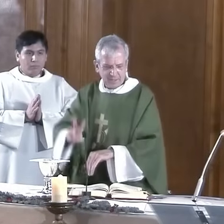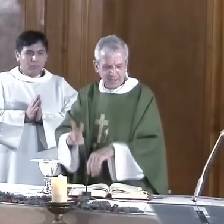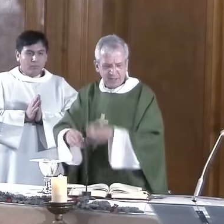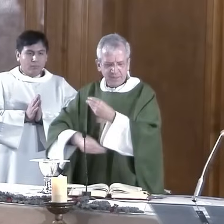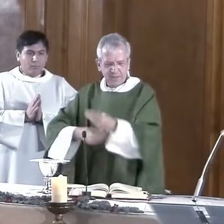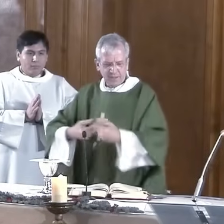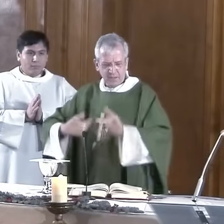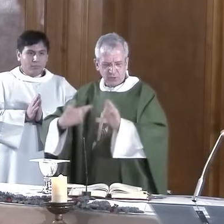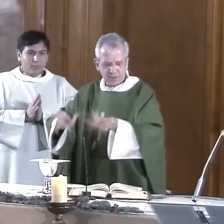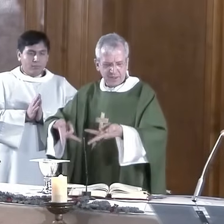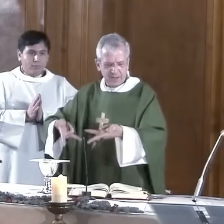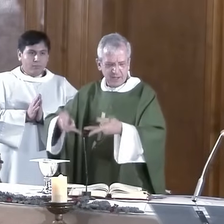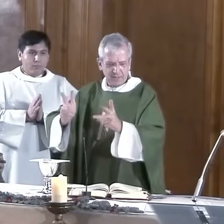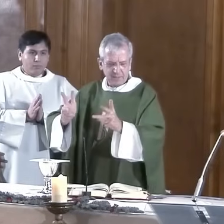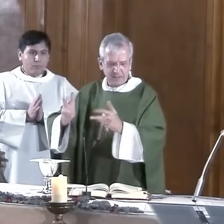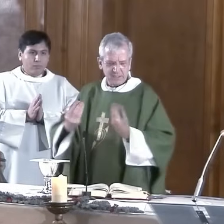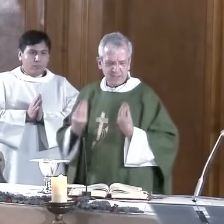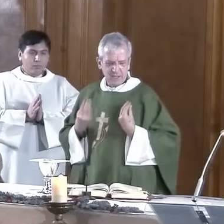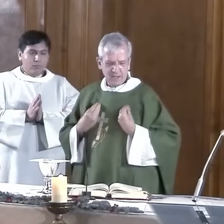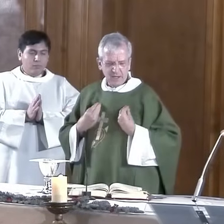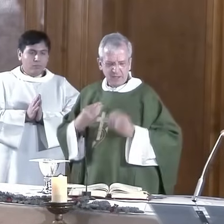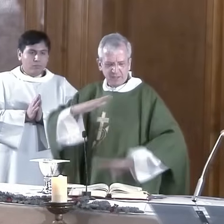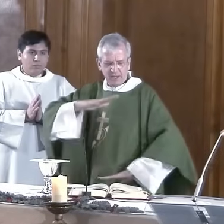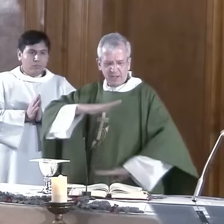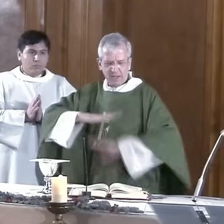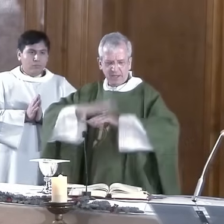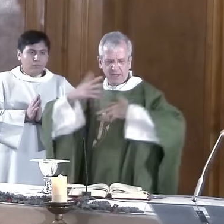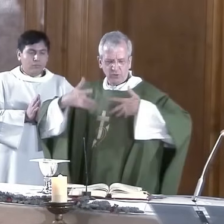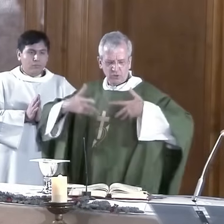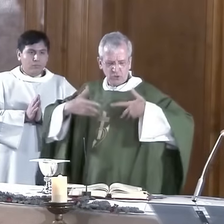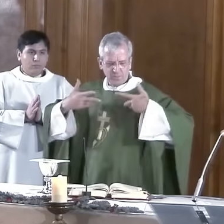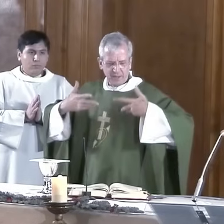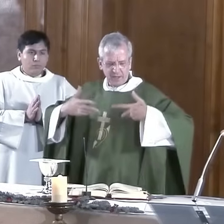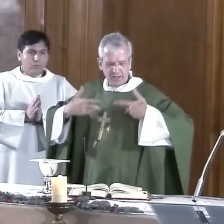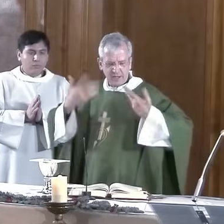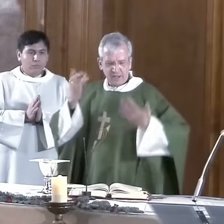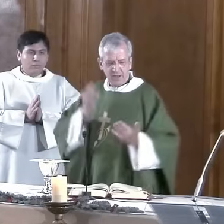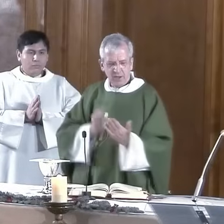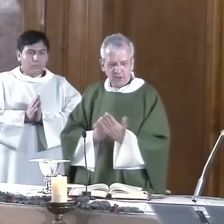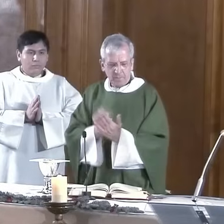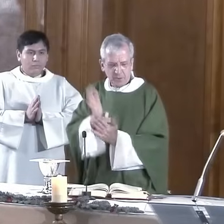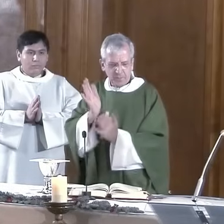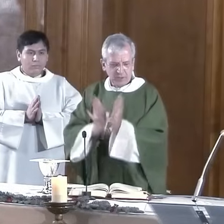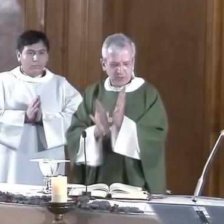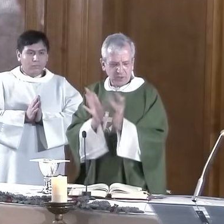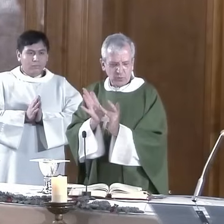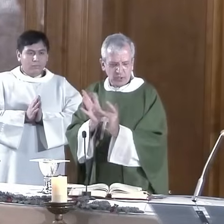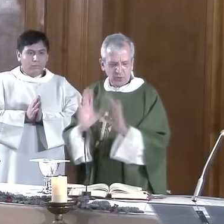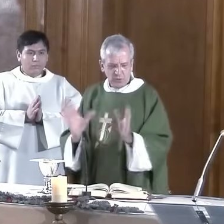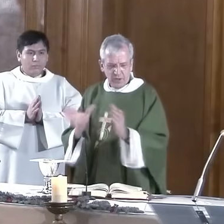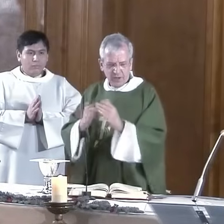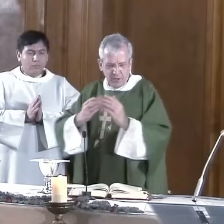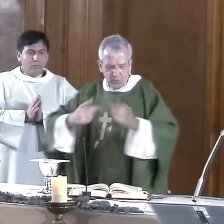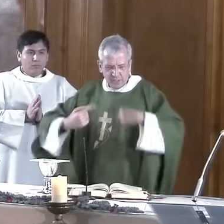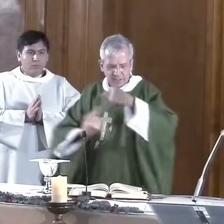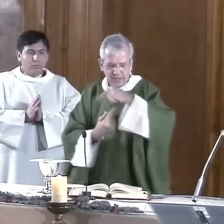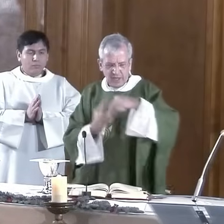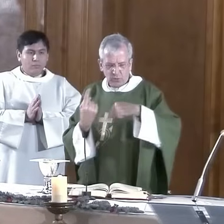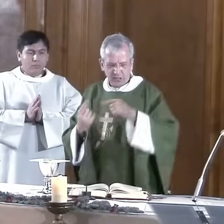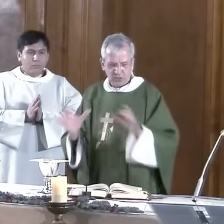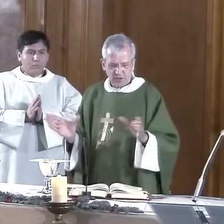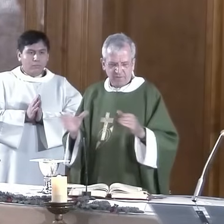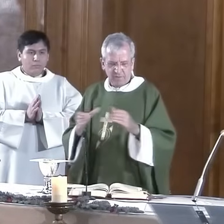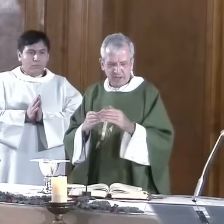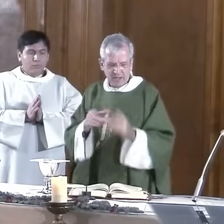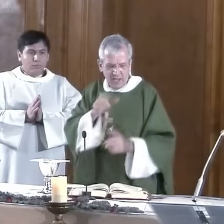la verdad que nos hace libres y la vida que nos colma de alegría. Por medio de tu Hijo, reúnes en